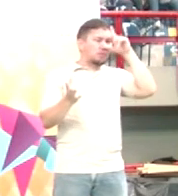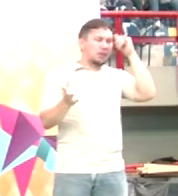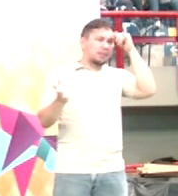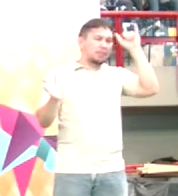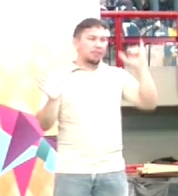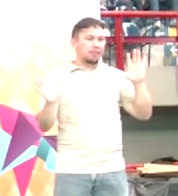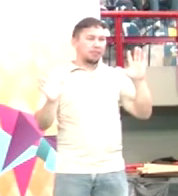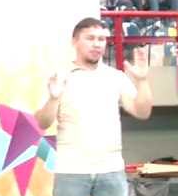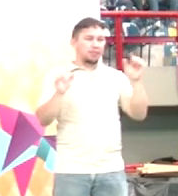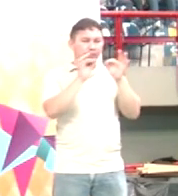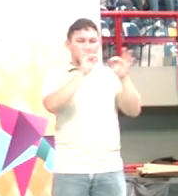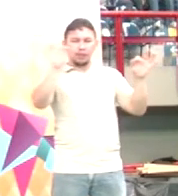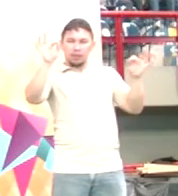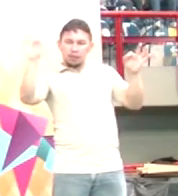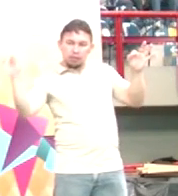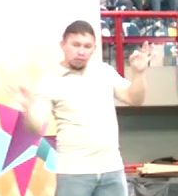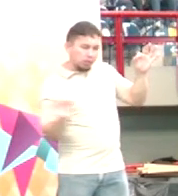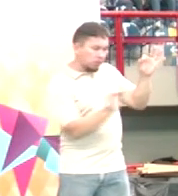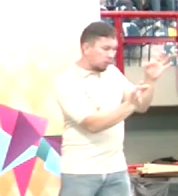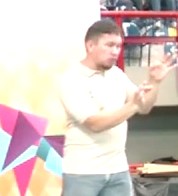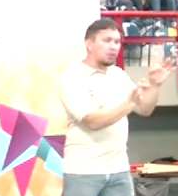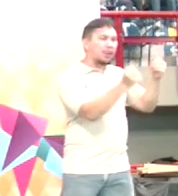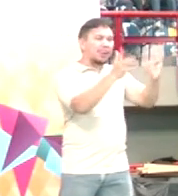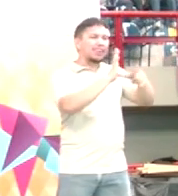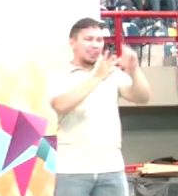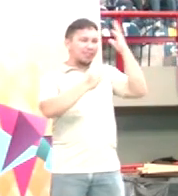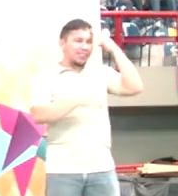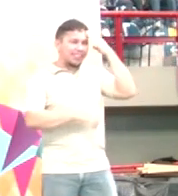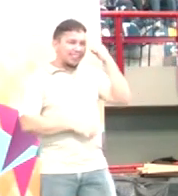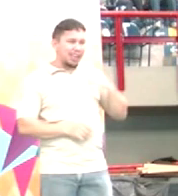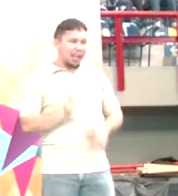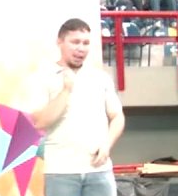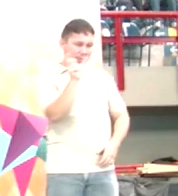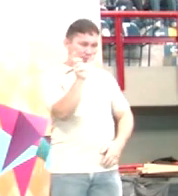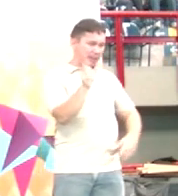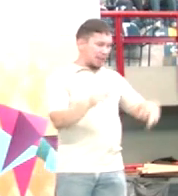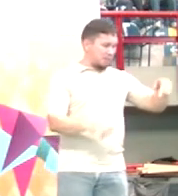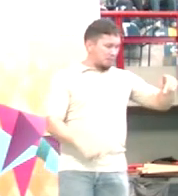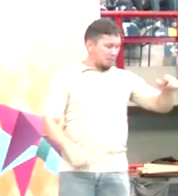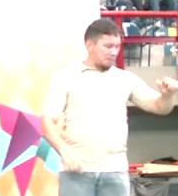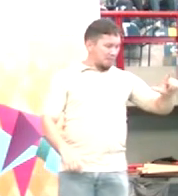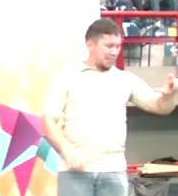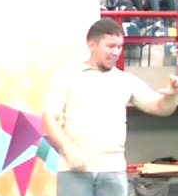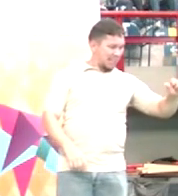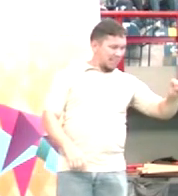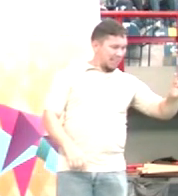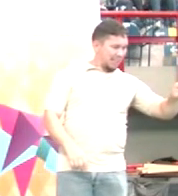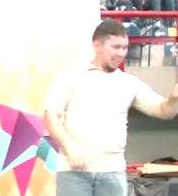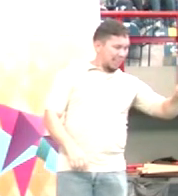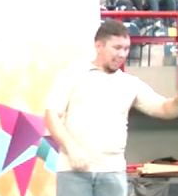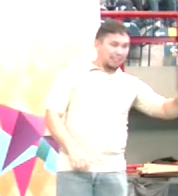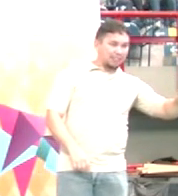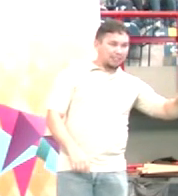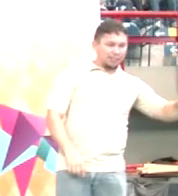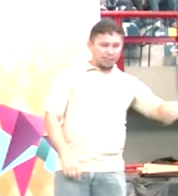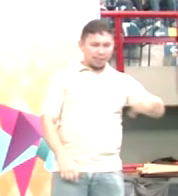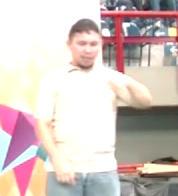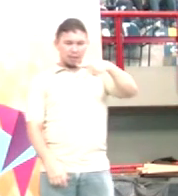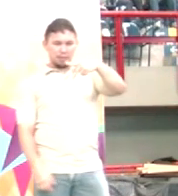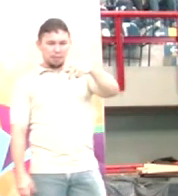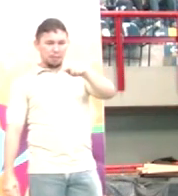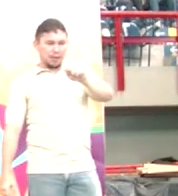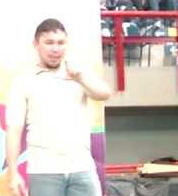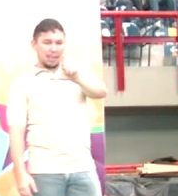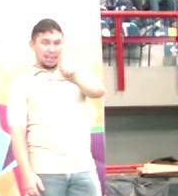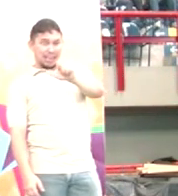cometer um erro de translineação? Eu expliquei. Se não der, você põe o tracinho ao